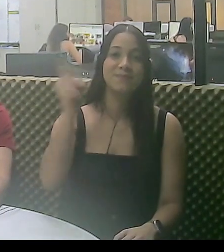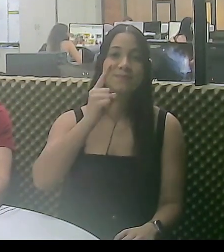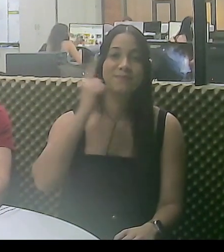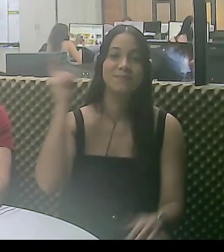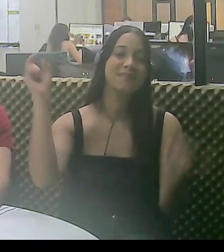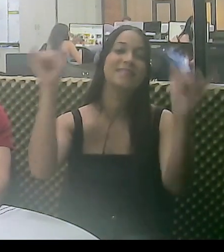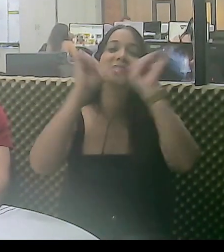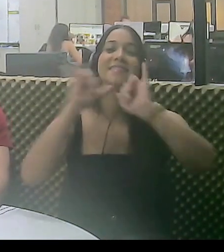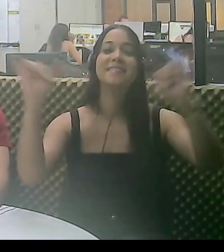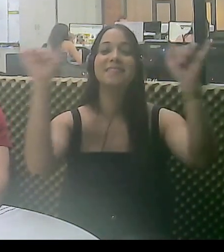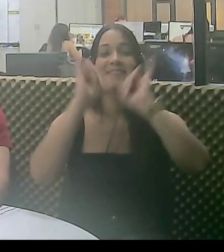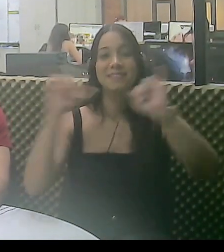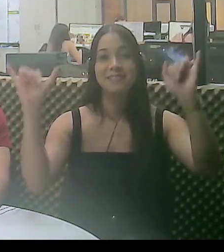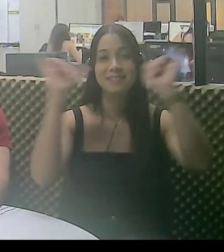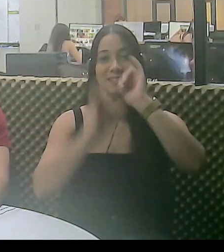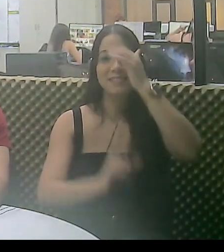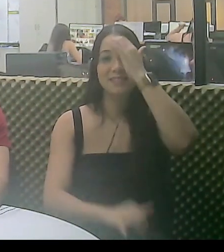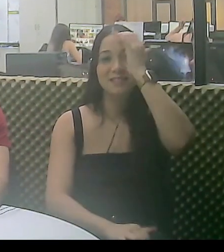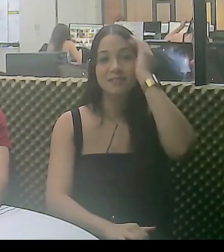grandão.